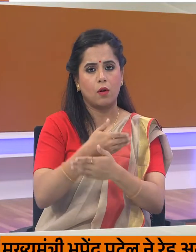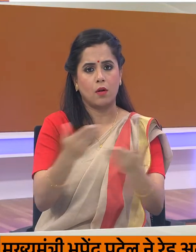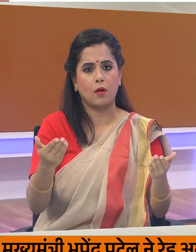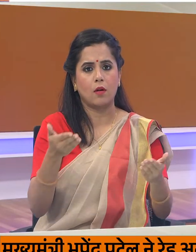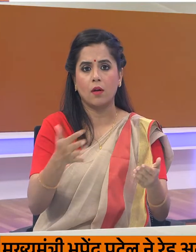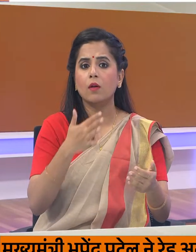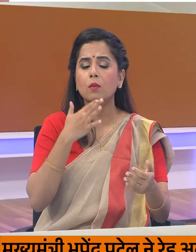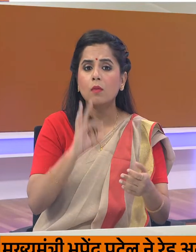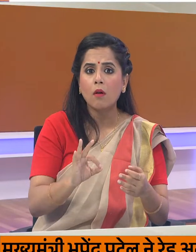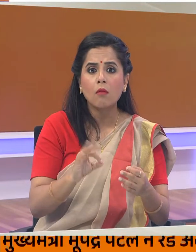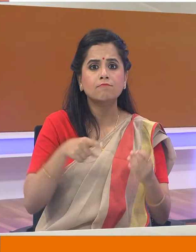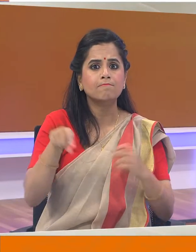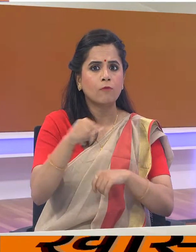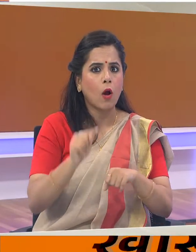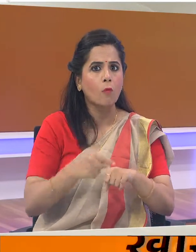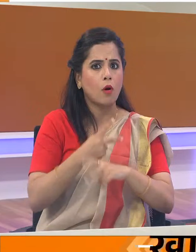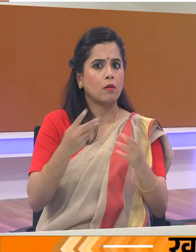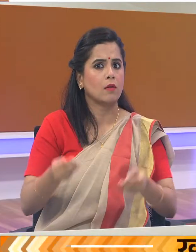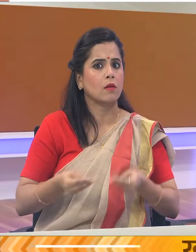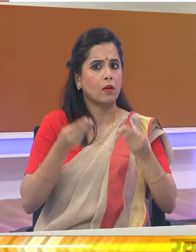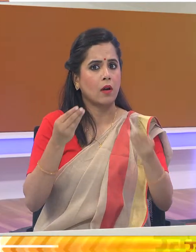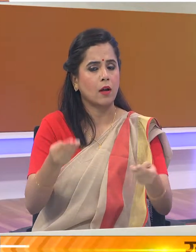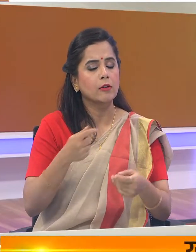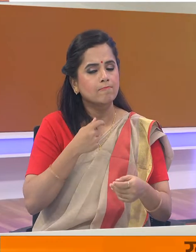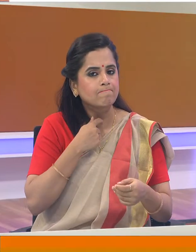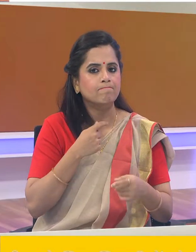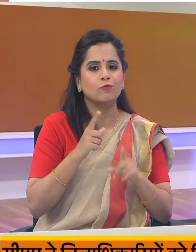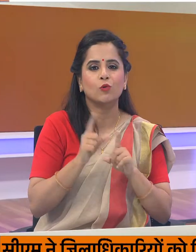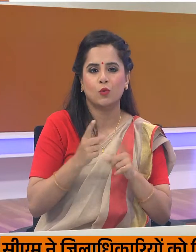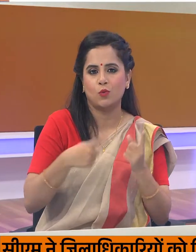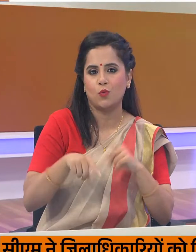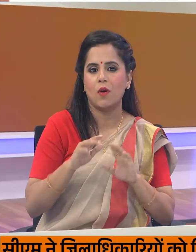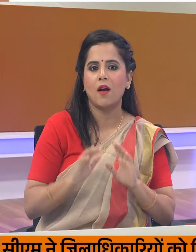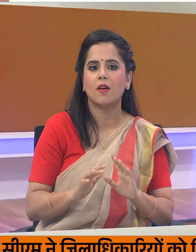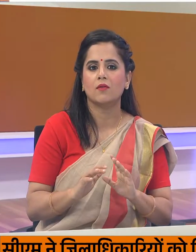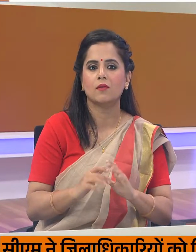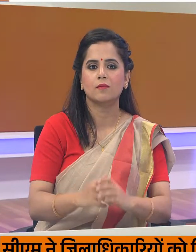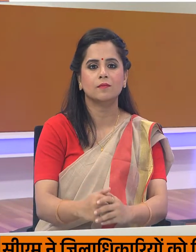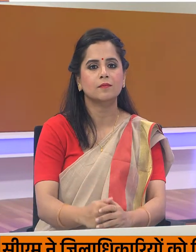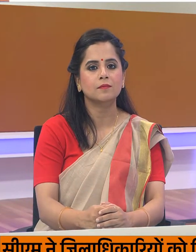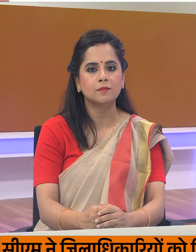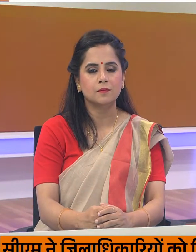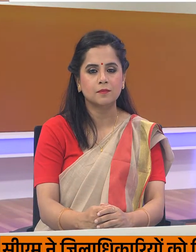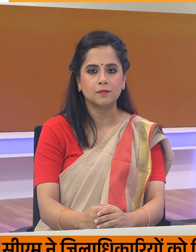वृहद अवसर पैदा करने के लिए प्रतिबद्ध है।